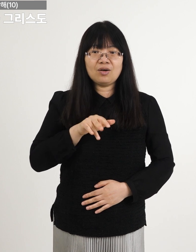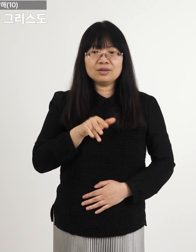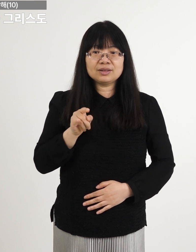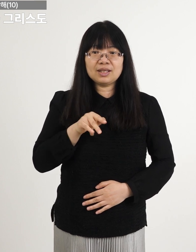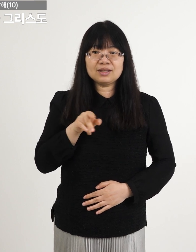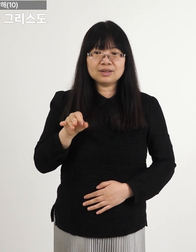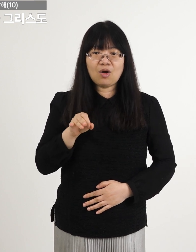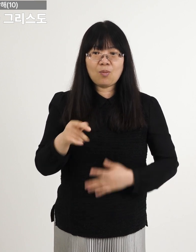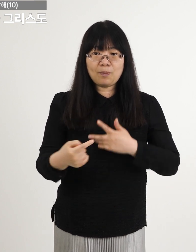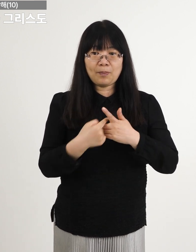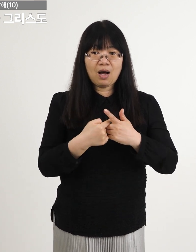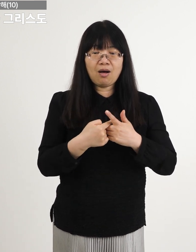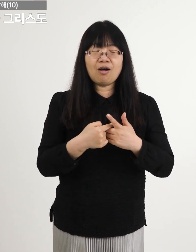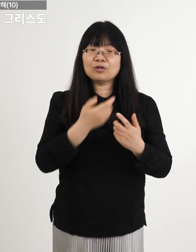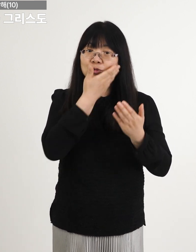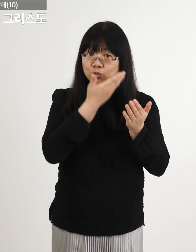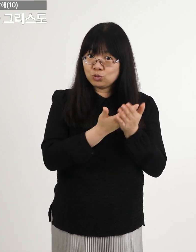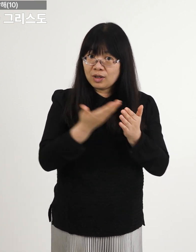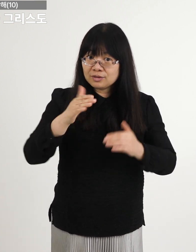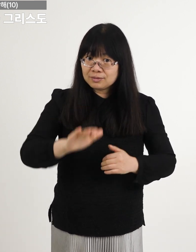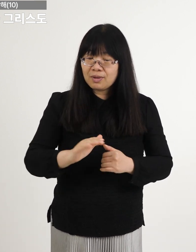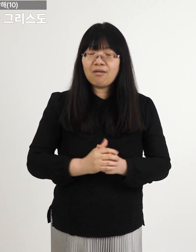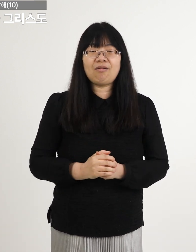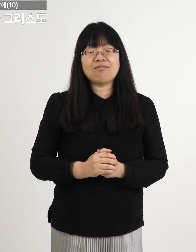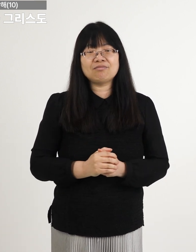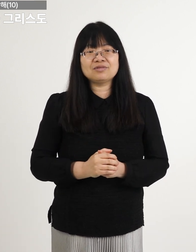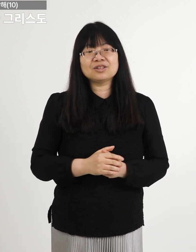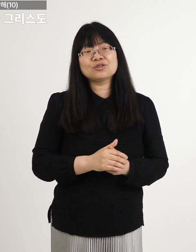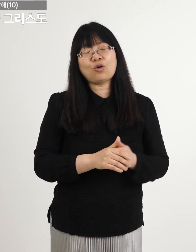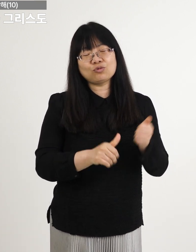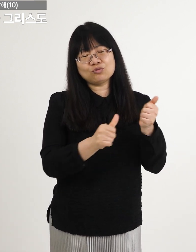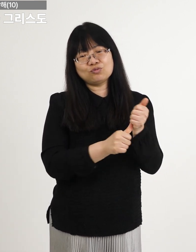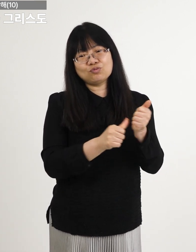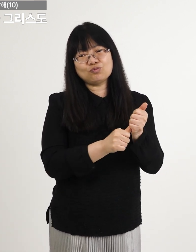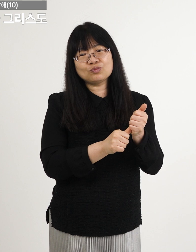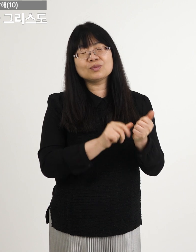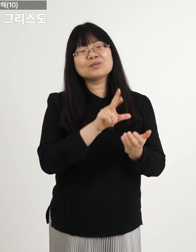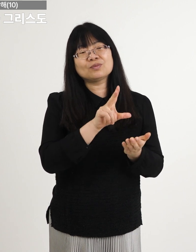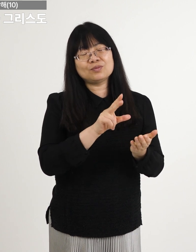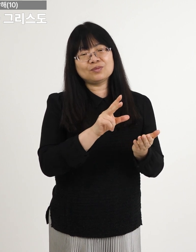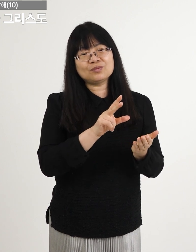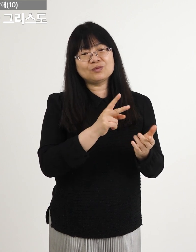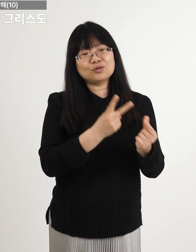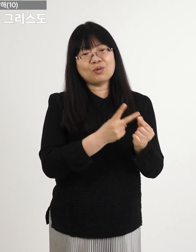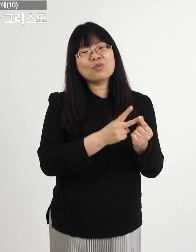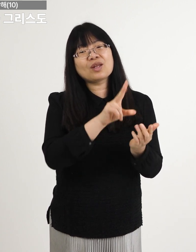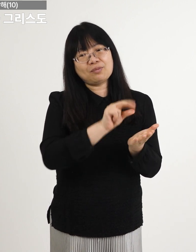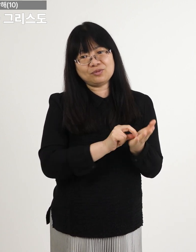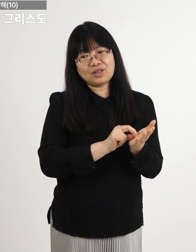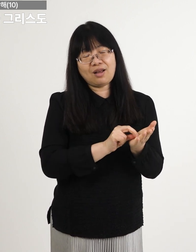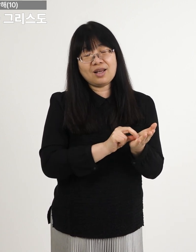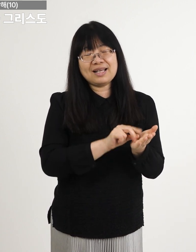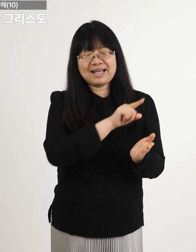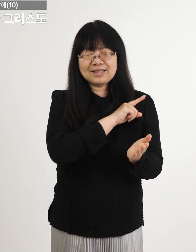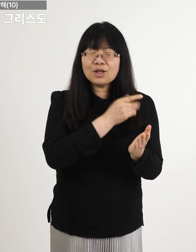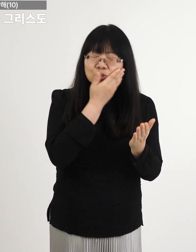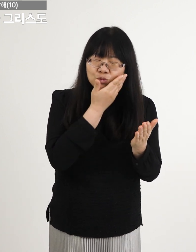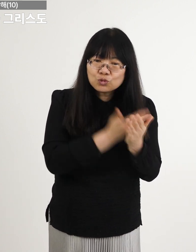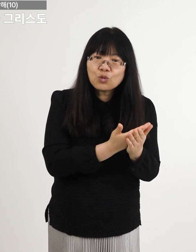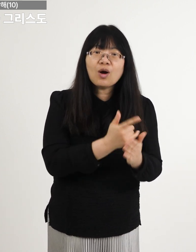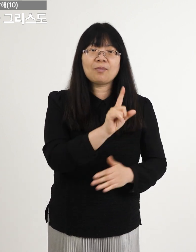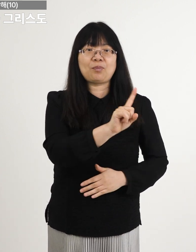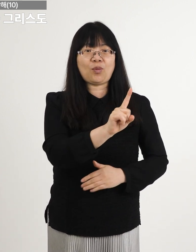것도 중요하지만 사실은 그건 부차적인 문제예요. 더 중요한 것은 뭐냐